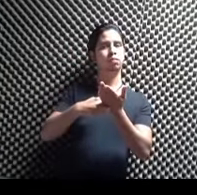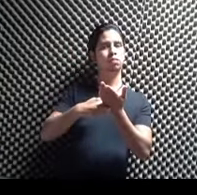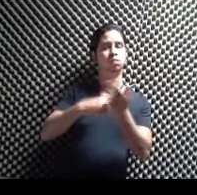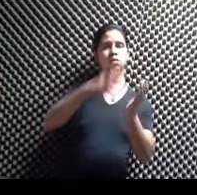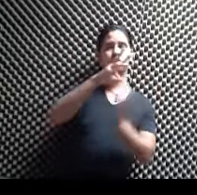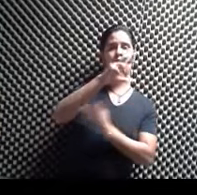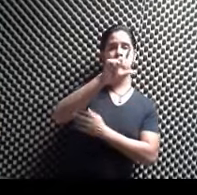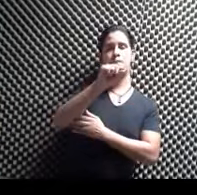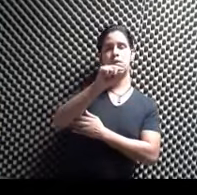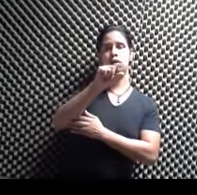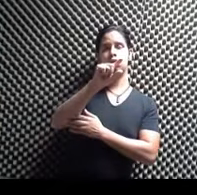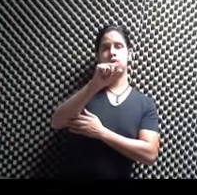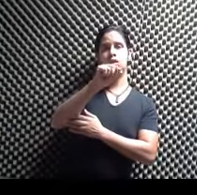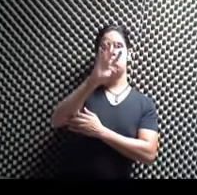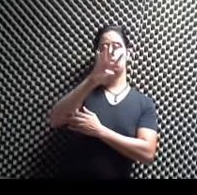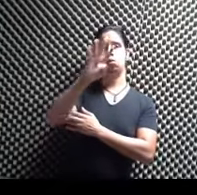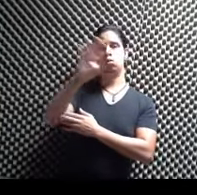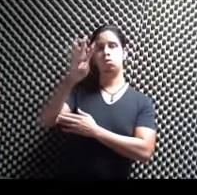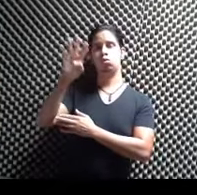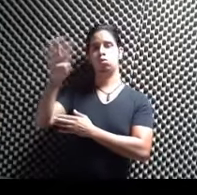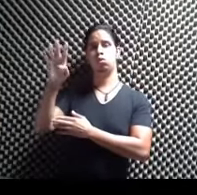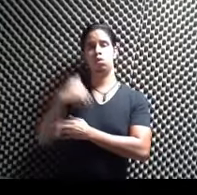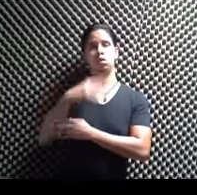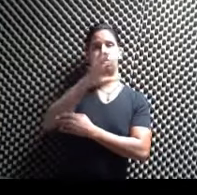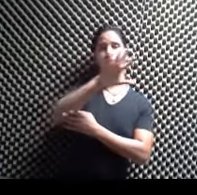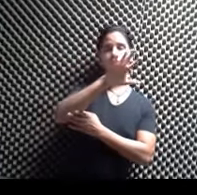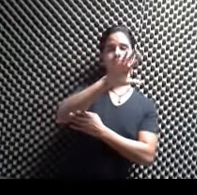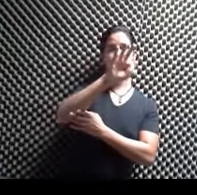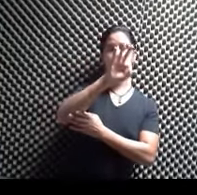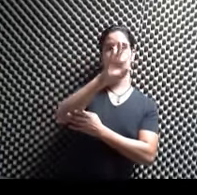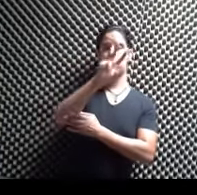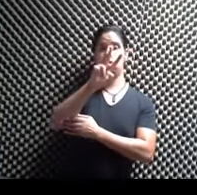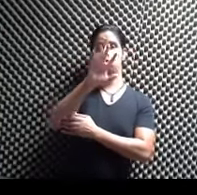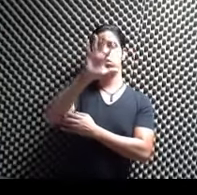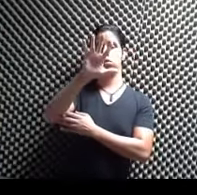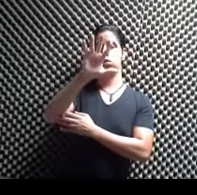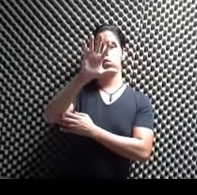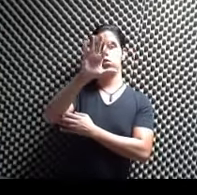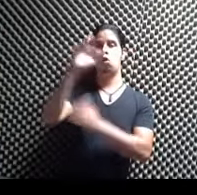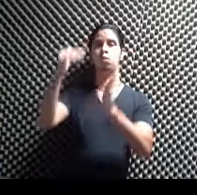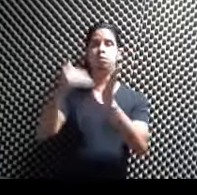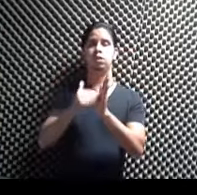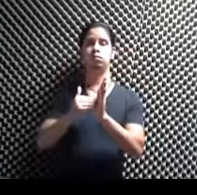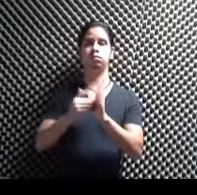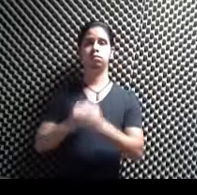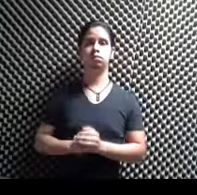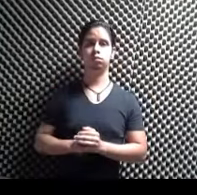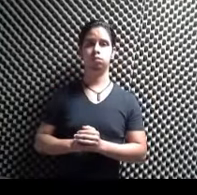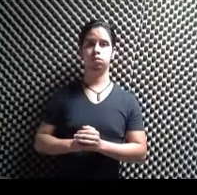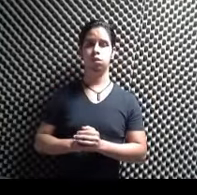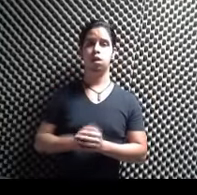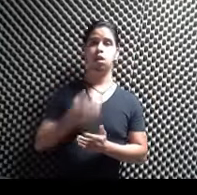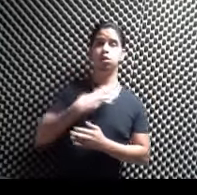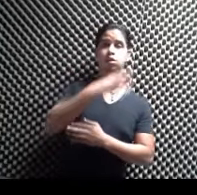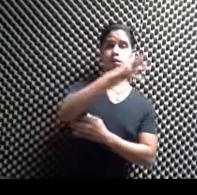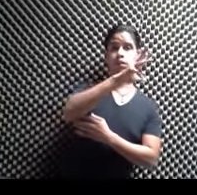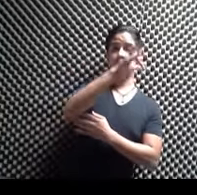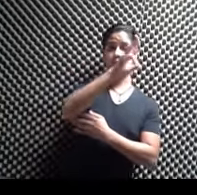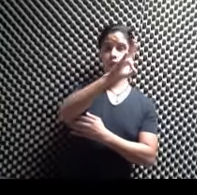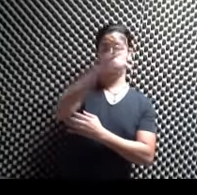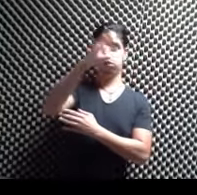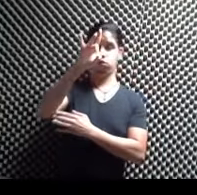620-4444 en Bellas Artes y Ticket Center 792-5000. Eso es, volvemos 16, 17 y 18 de agosto